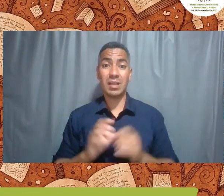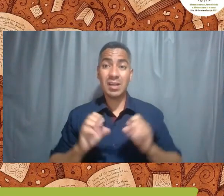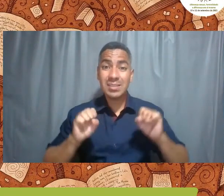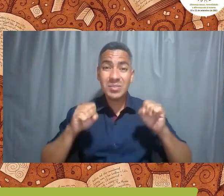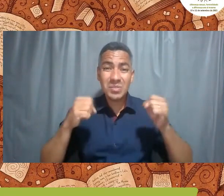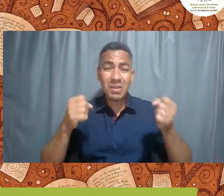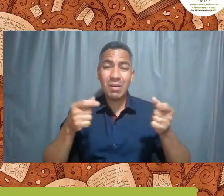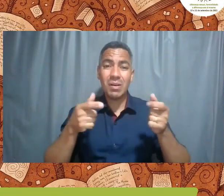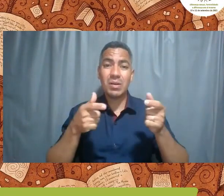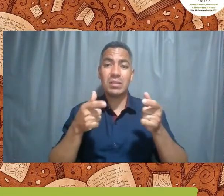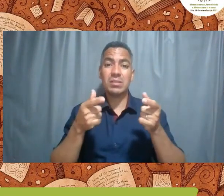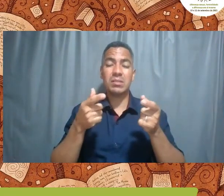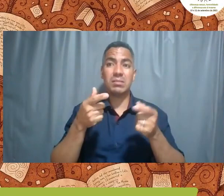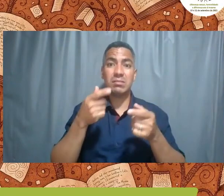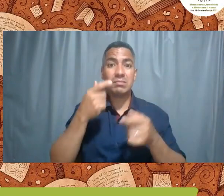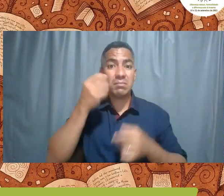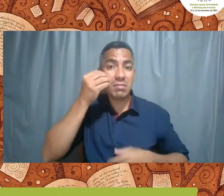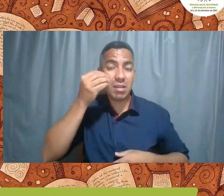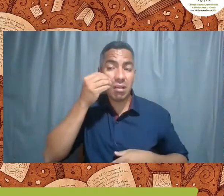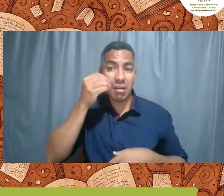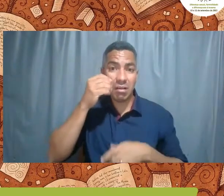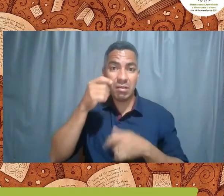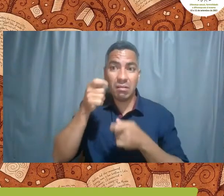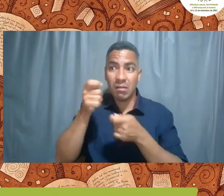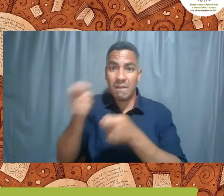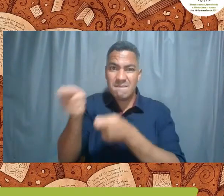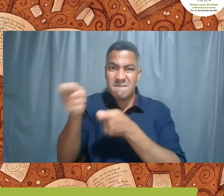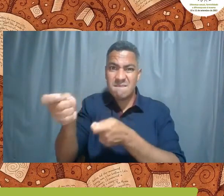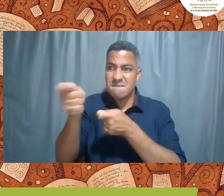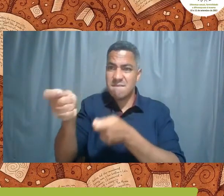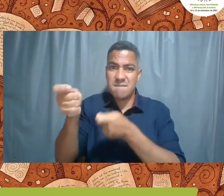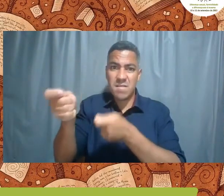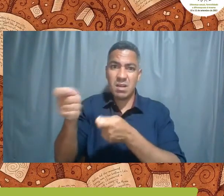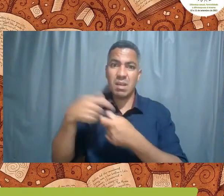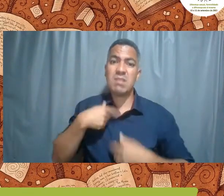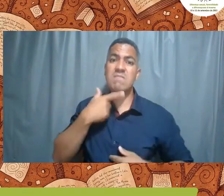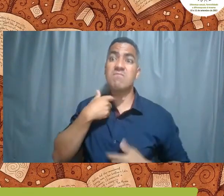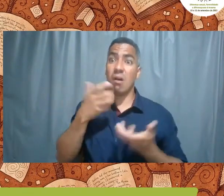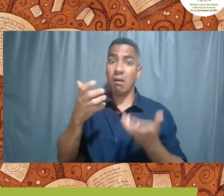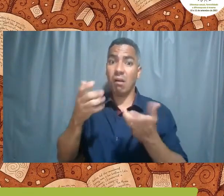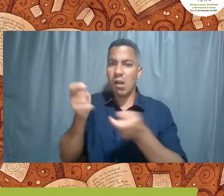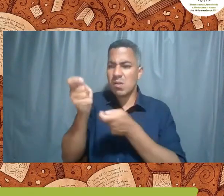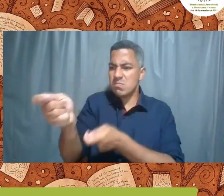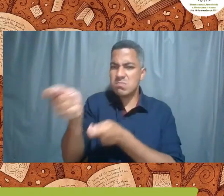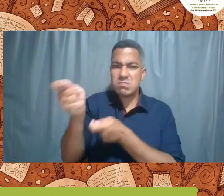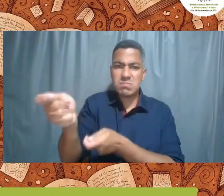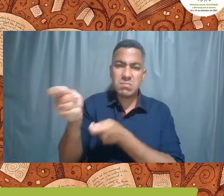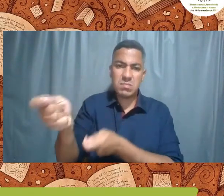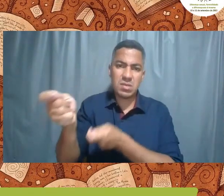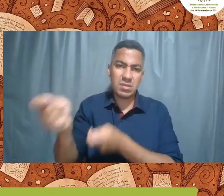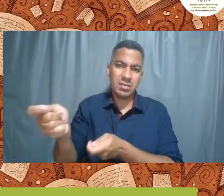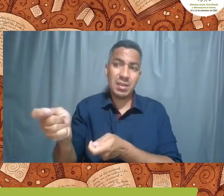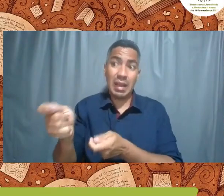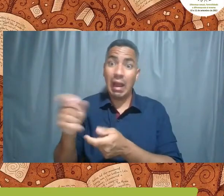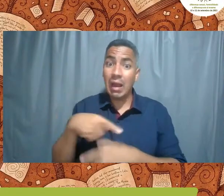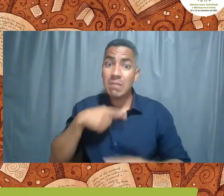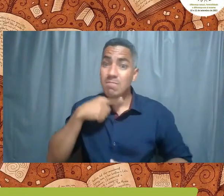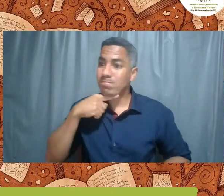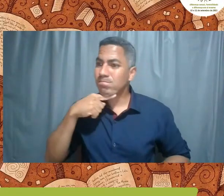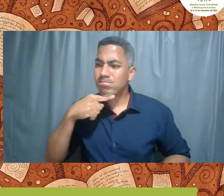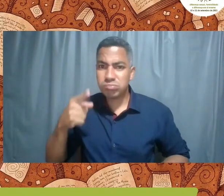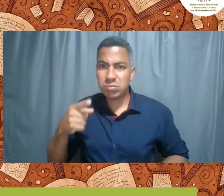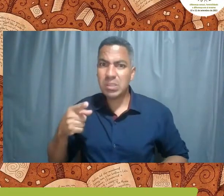submetê-las ao que eles queriam, né? E quando isso não era possível, né? Eles chegavam ao ponto